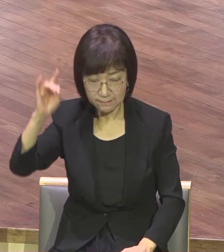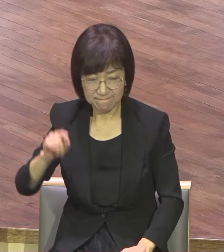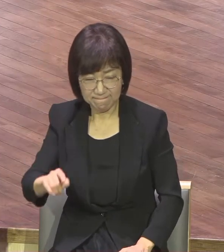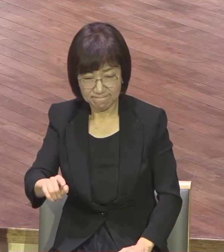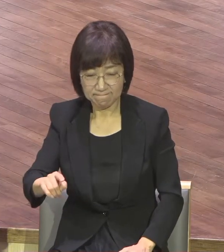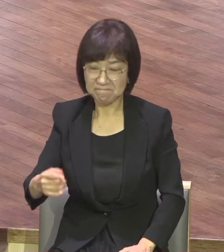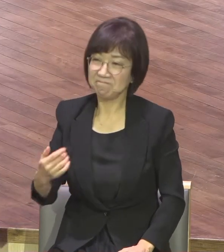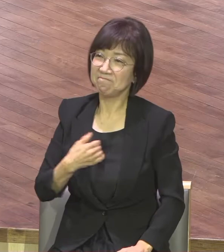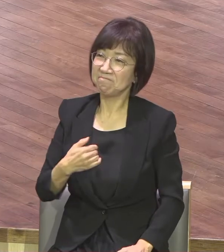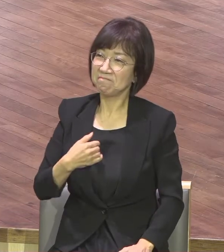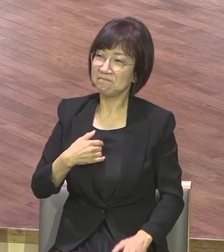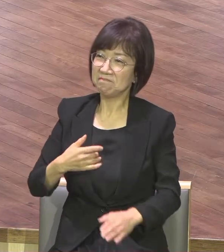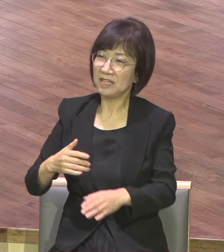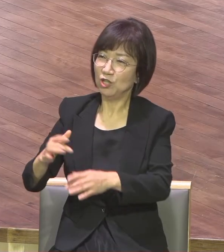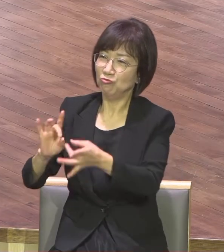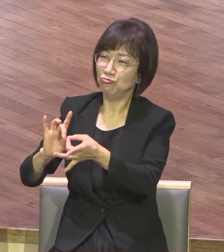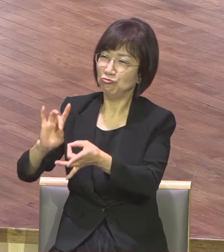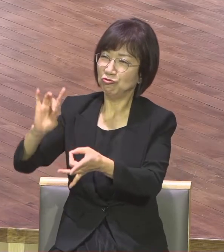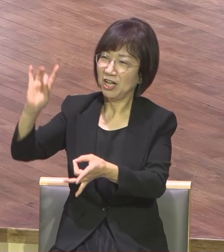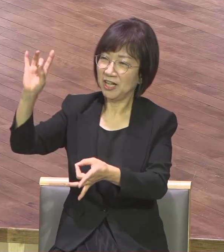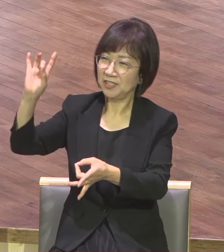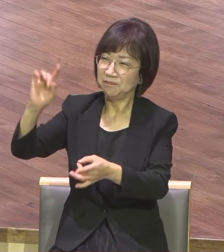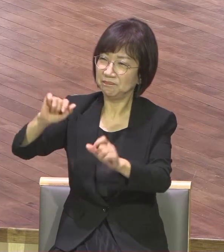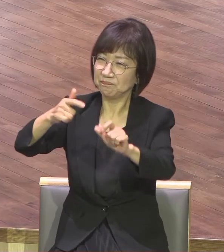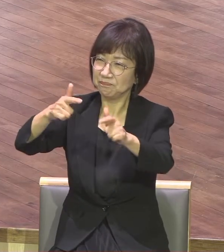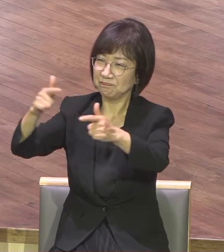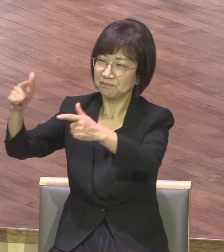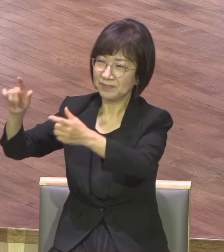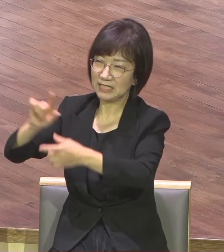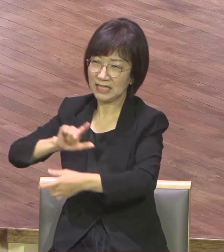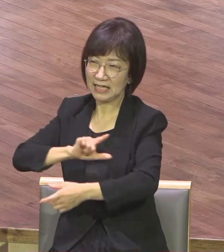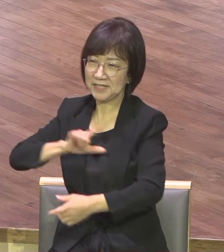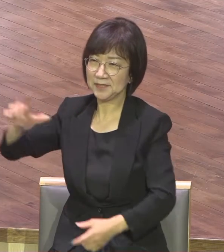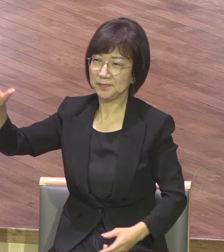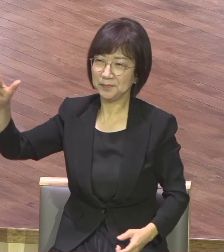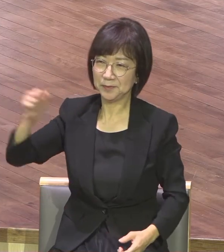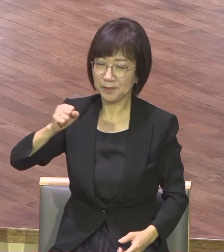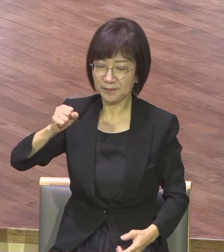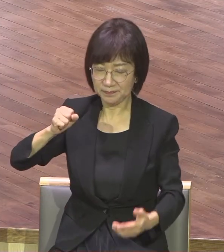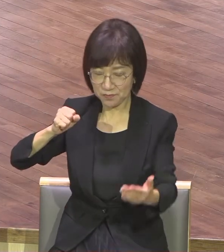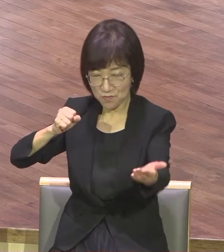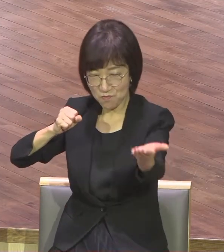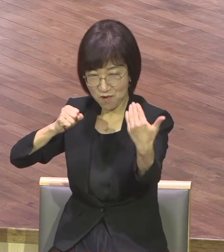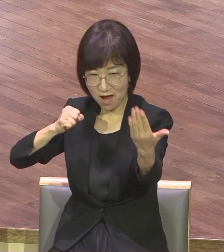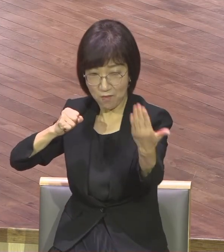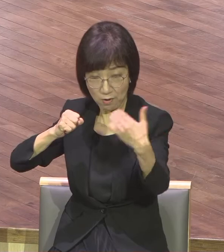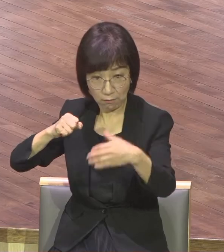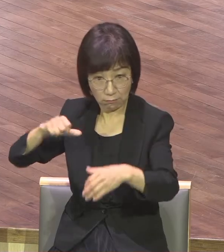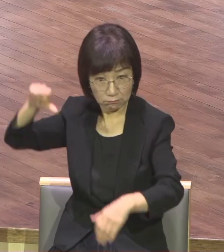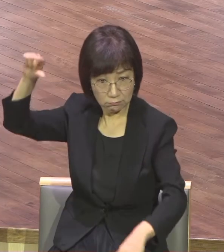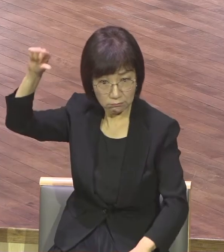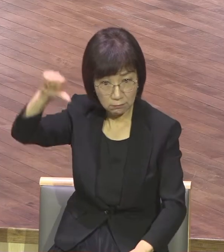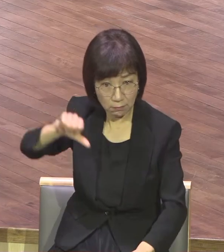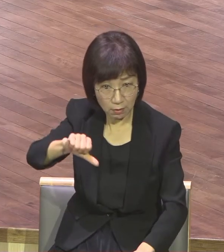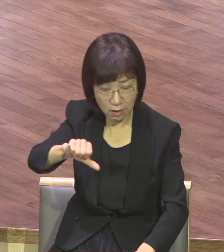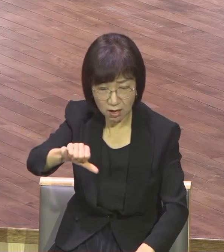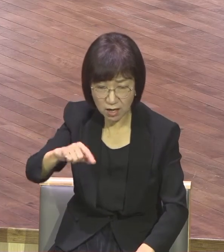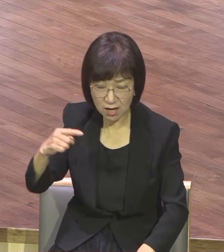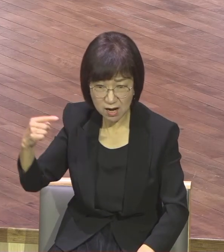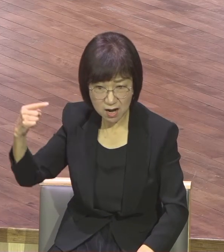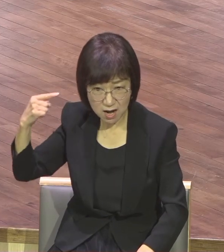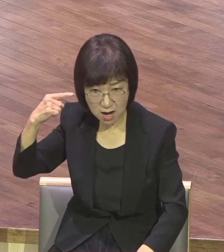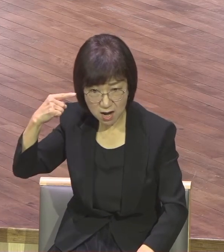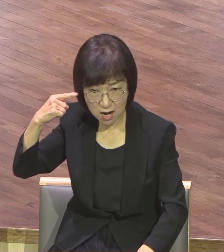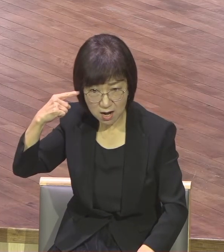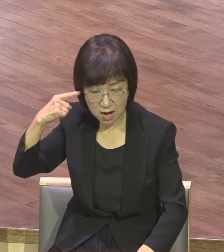말했어요. 자기가 믿는 신들을, 신들입니다. 신들의 이름으로 다윗을 막 저주를 한단 말이에요.